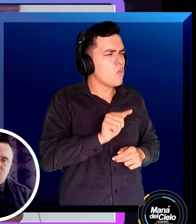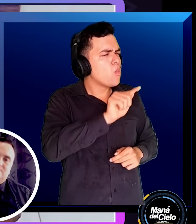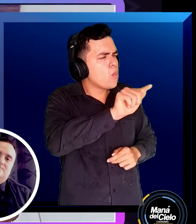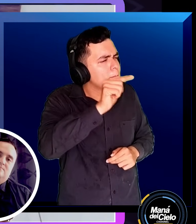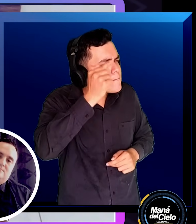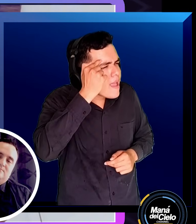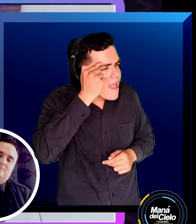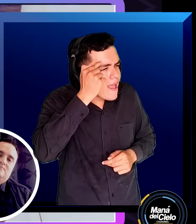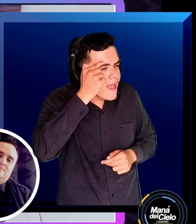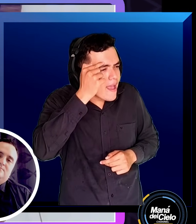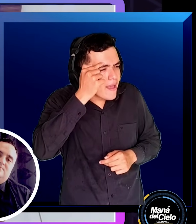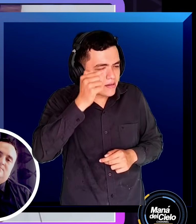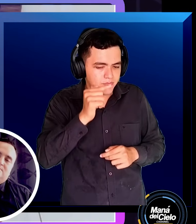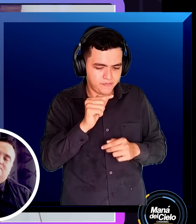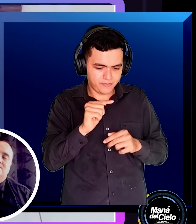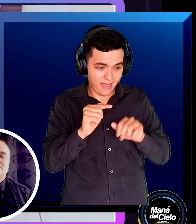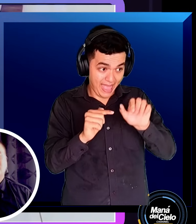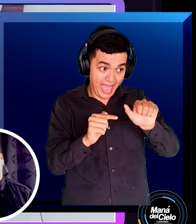esta pregunta